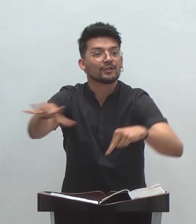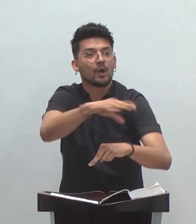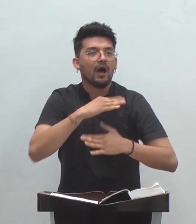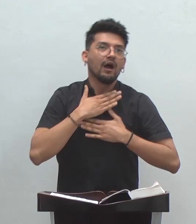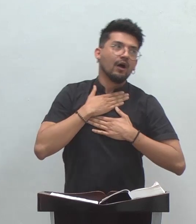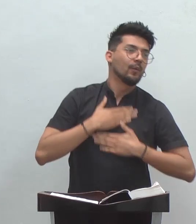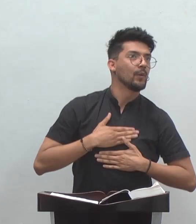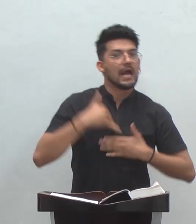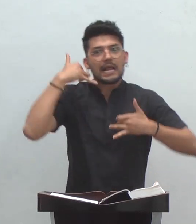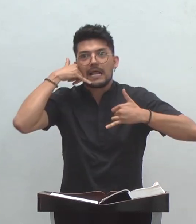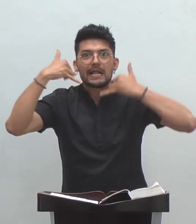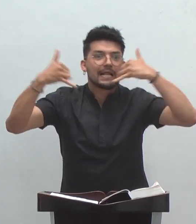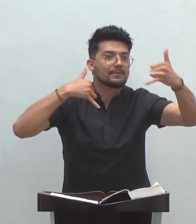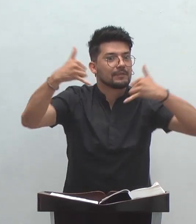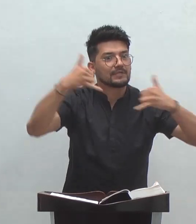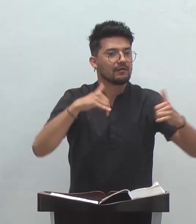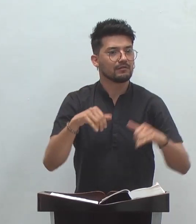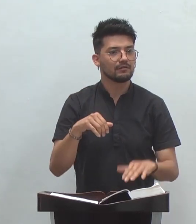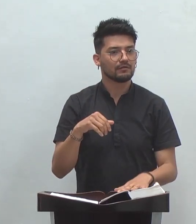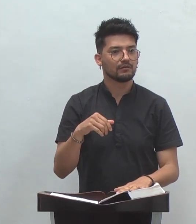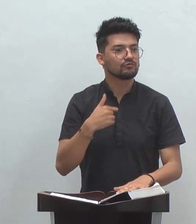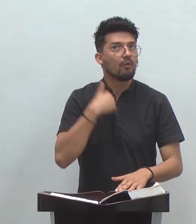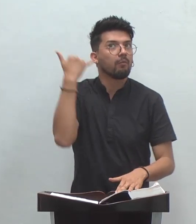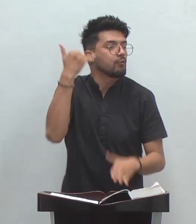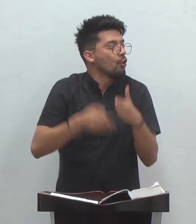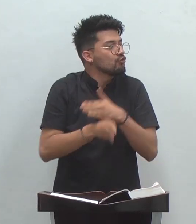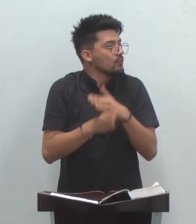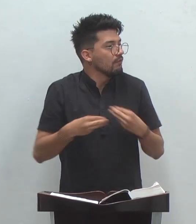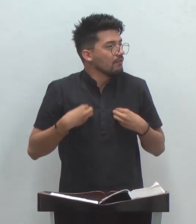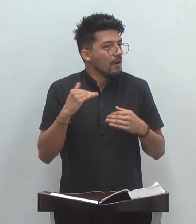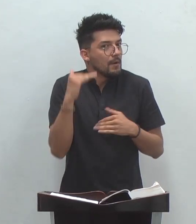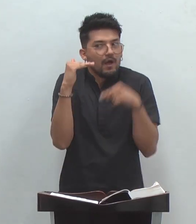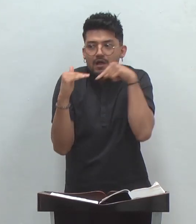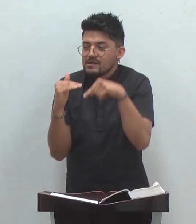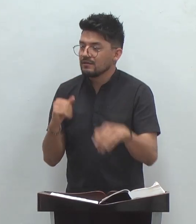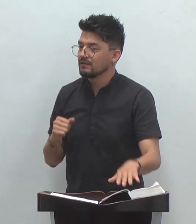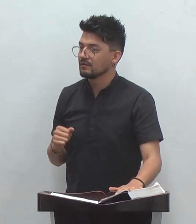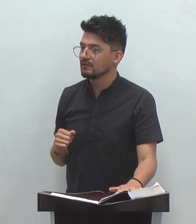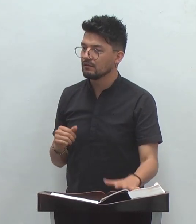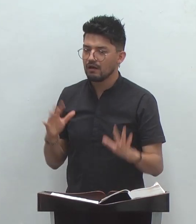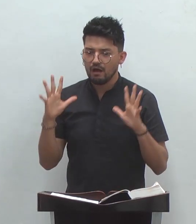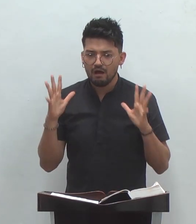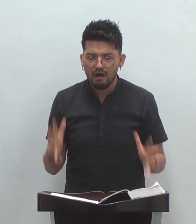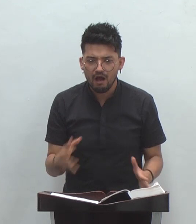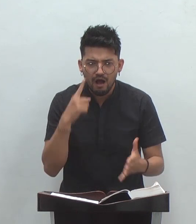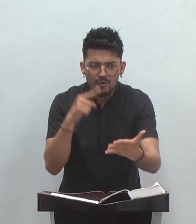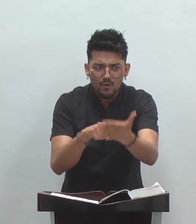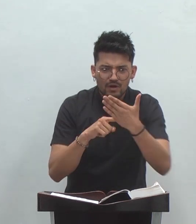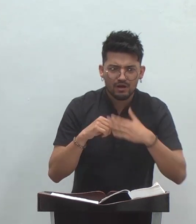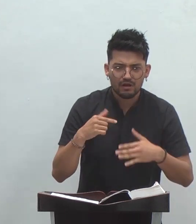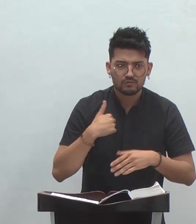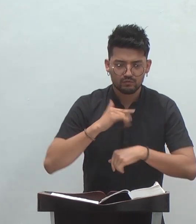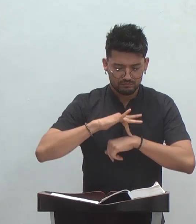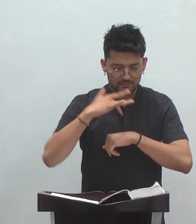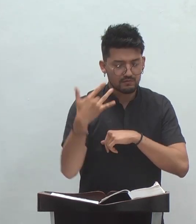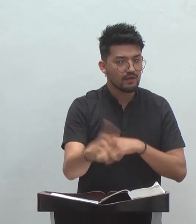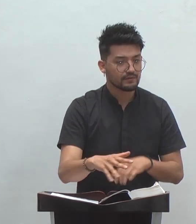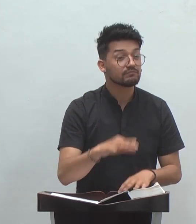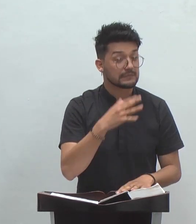estaban en la calle afuera como a salvo llamando a sus familiares. Y yo fui el único que me quedé allí. Y dije, oh,